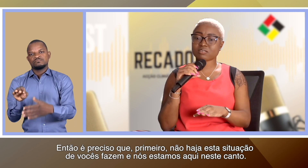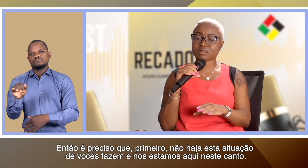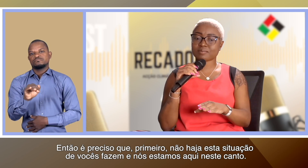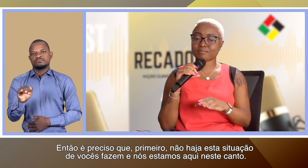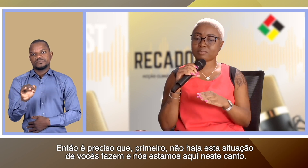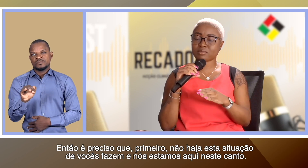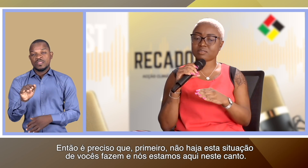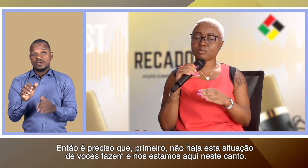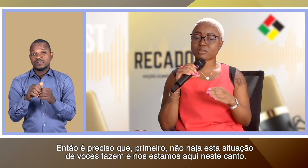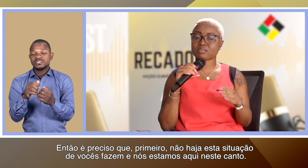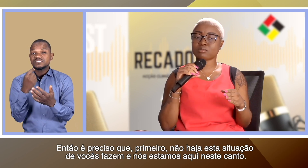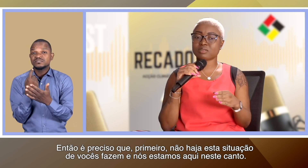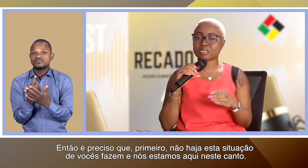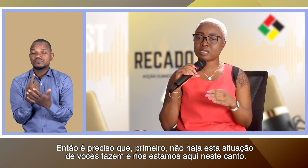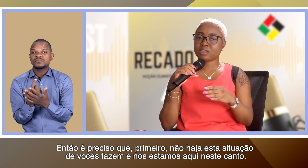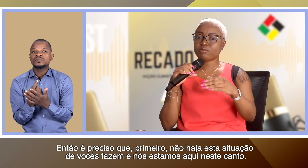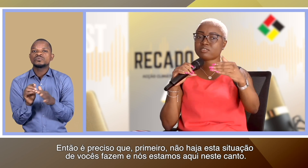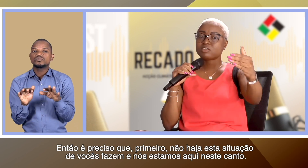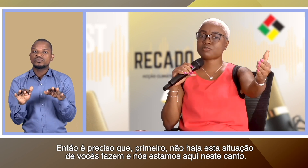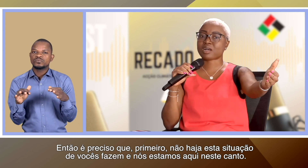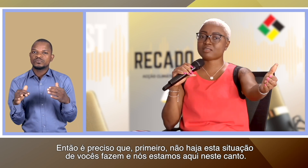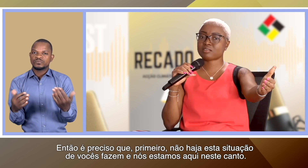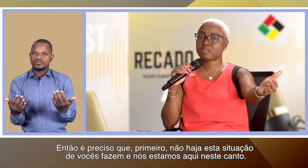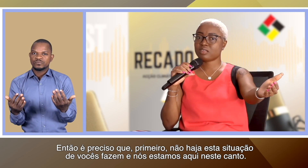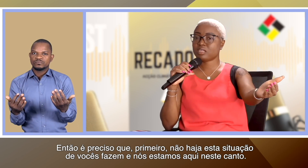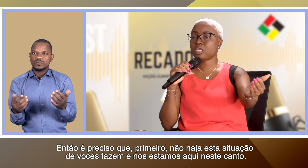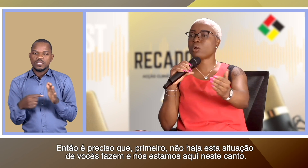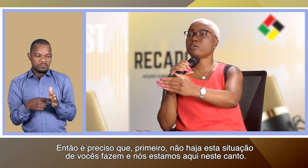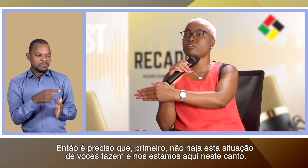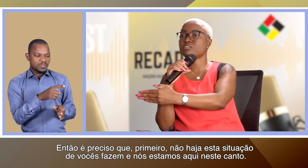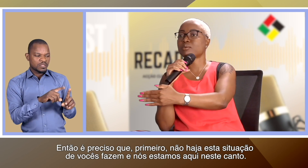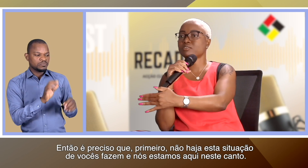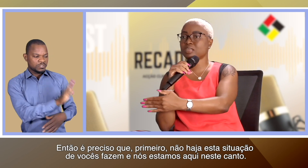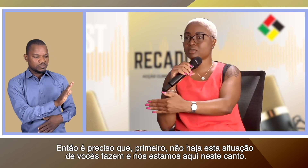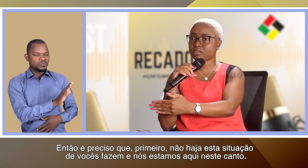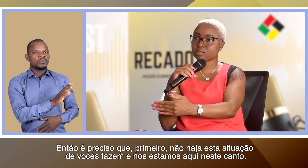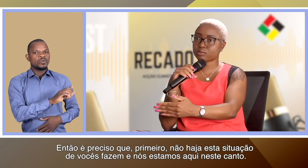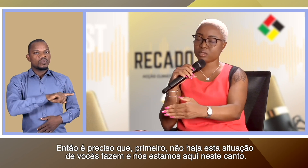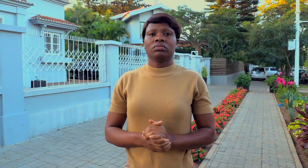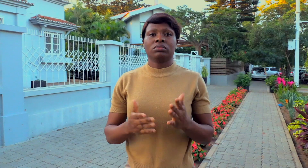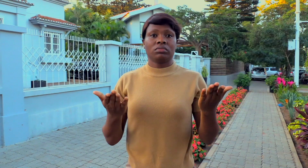esta situação de vocês fazem e nós estamos aqui neste canto.